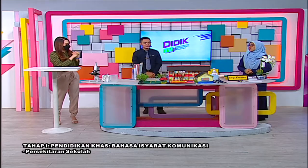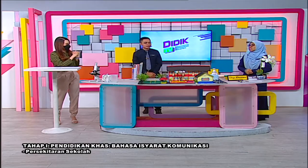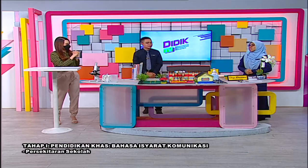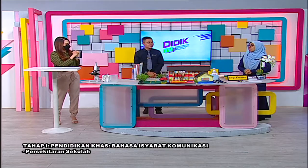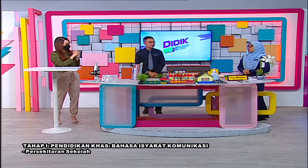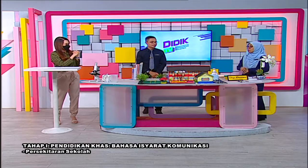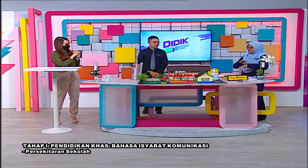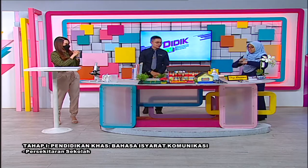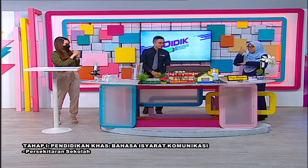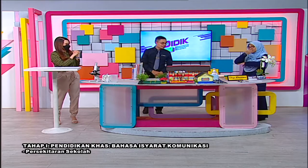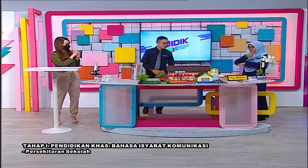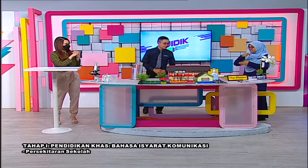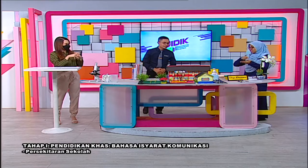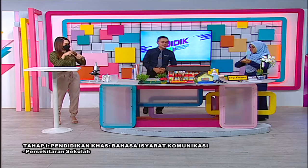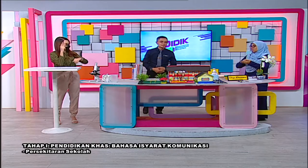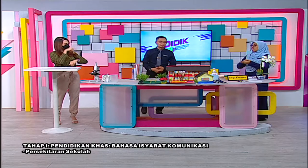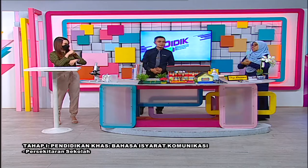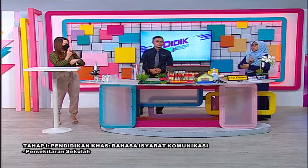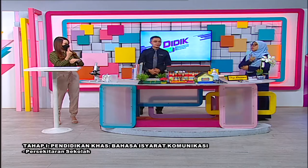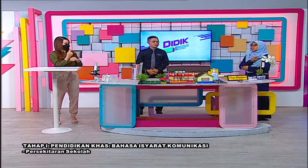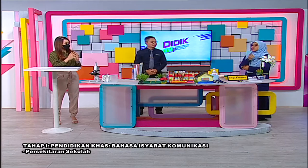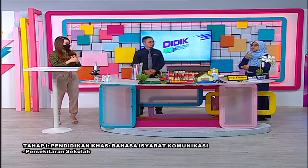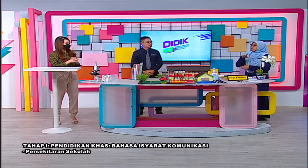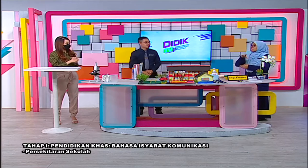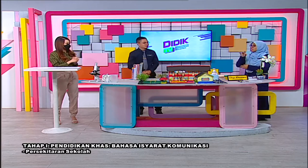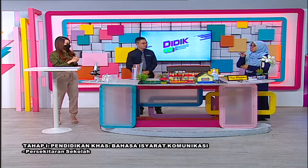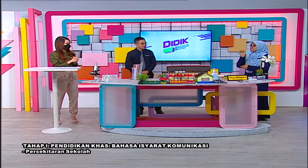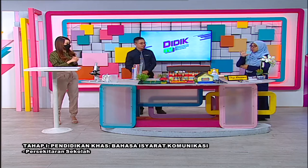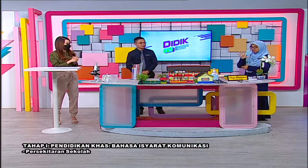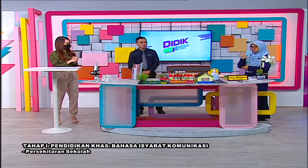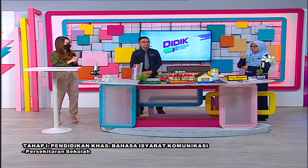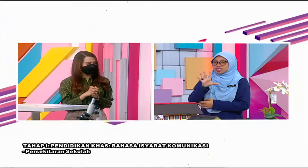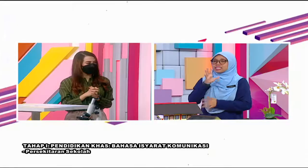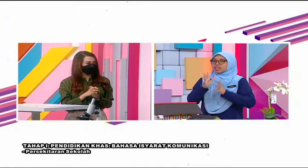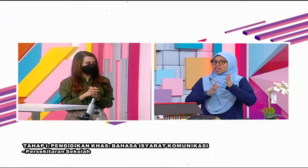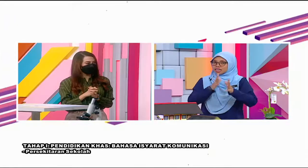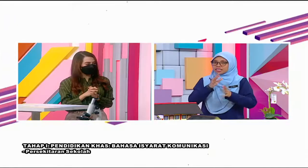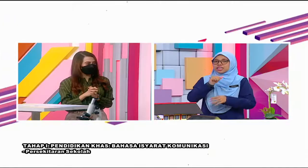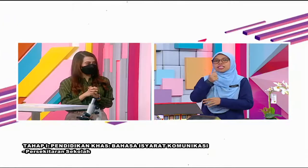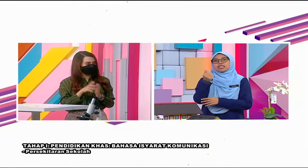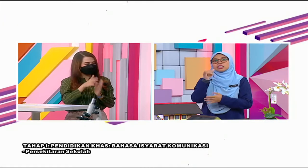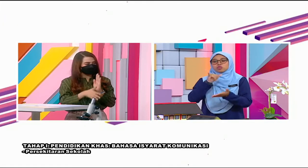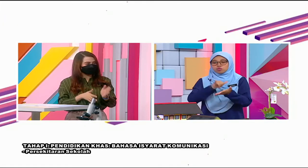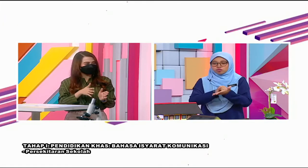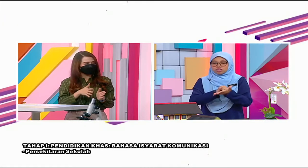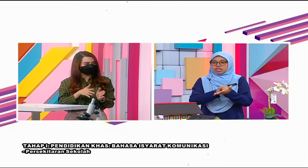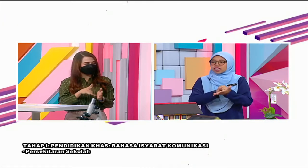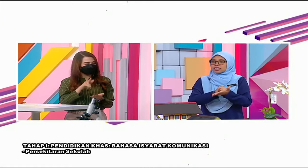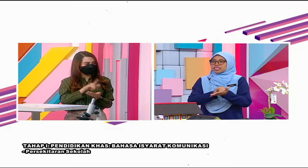Okey, pada hari ini kami memilih 5 isyarat iaitu kita